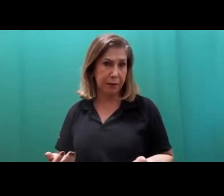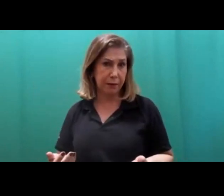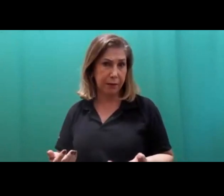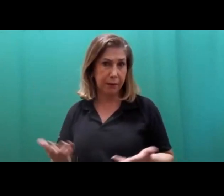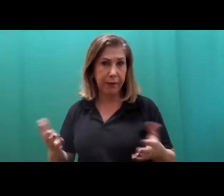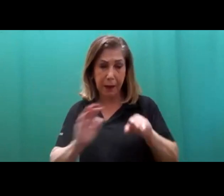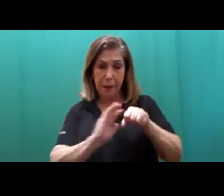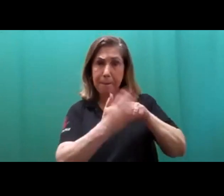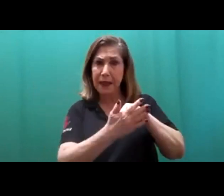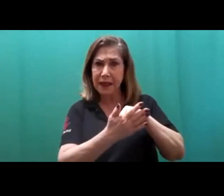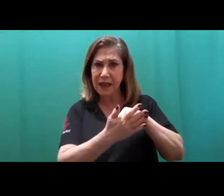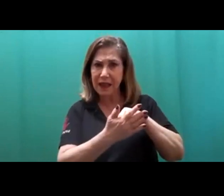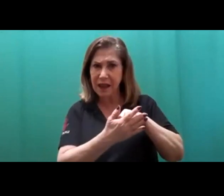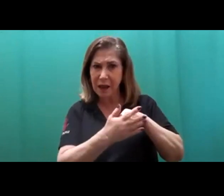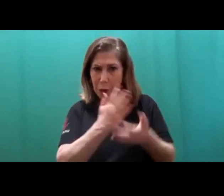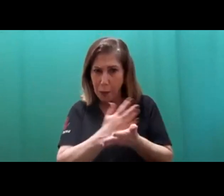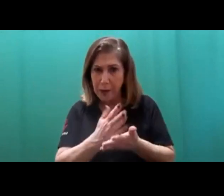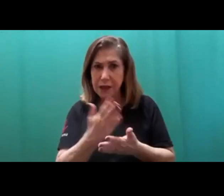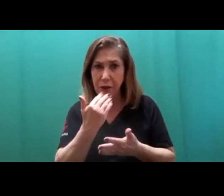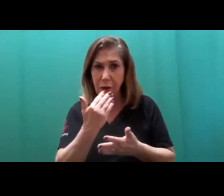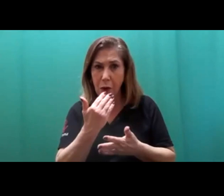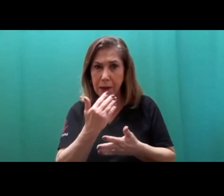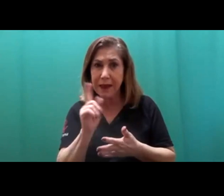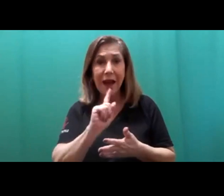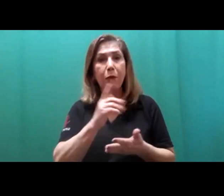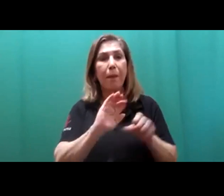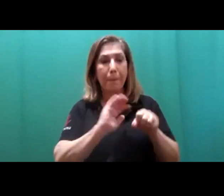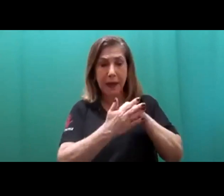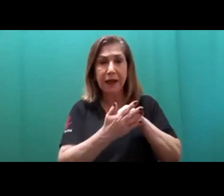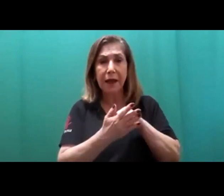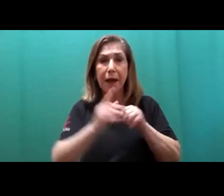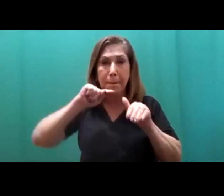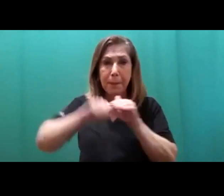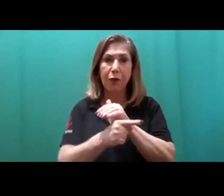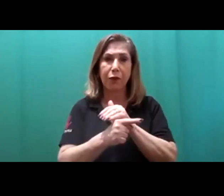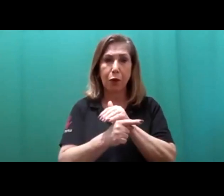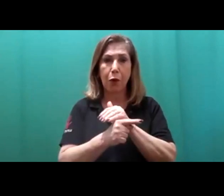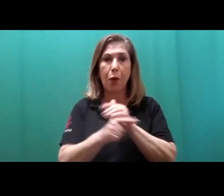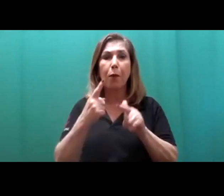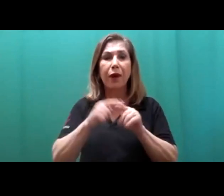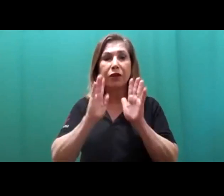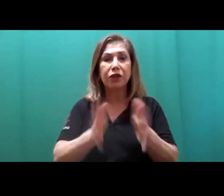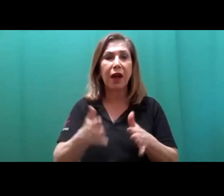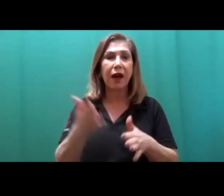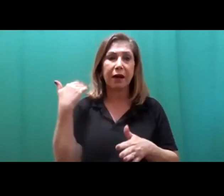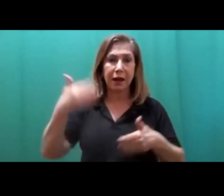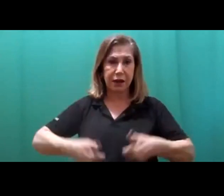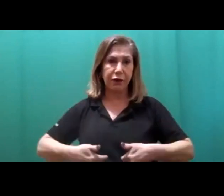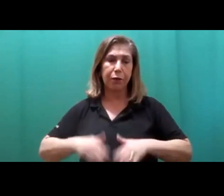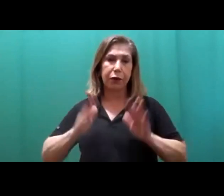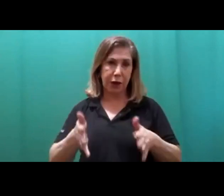não gerou fome. A pandemia agravou a fome. A fome nunca acabou no Brasil. A fome nunca acabou. Ela pode